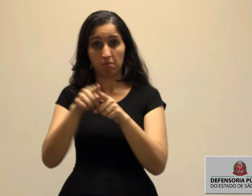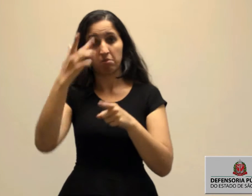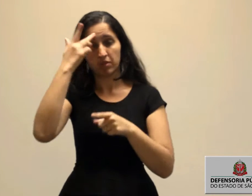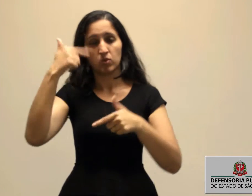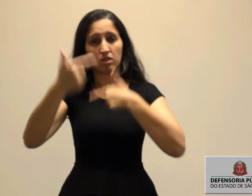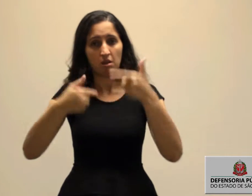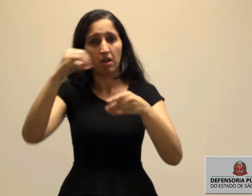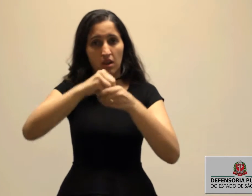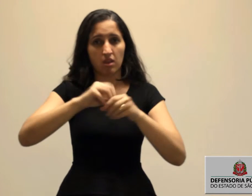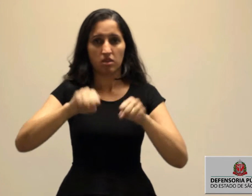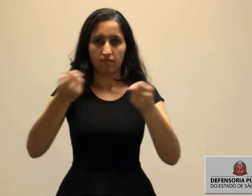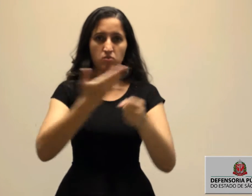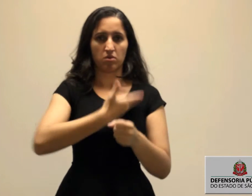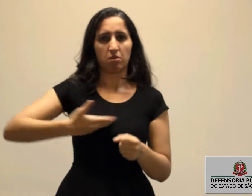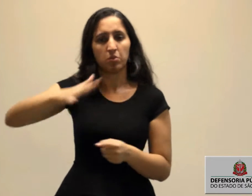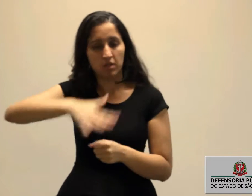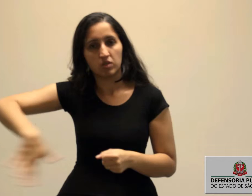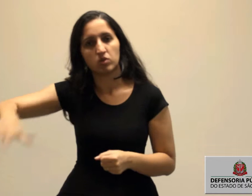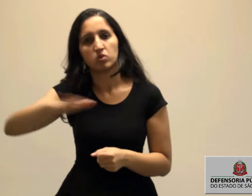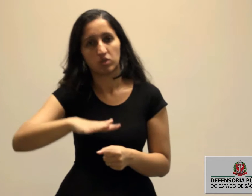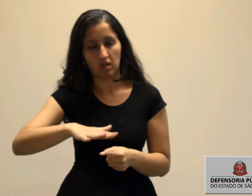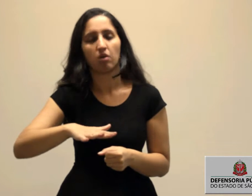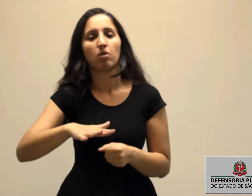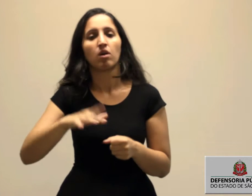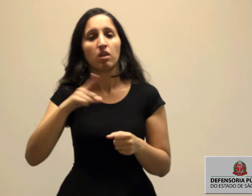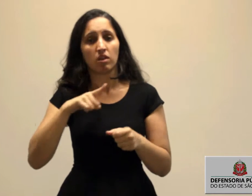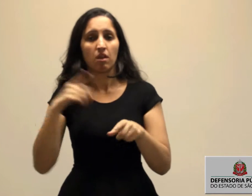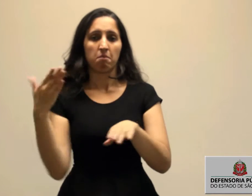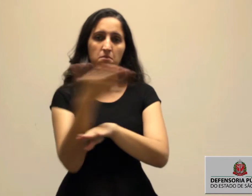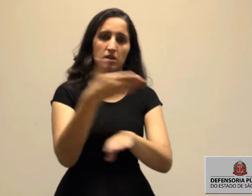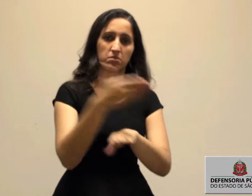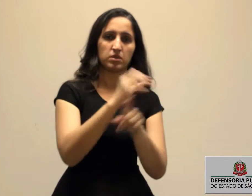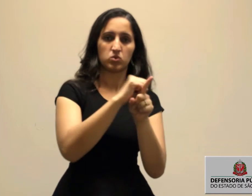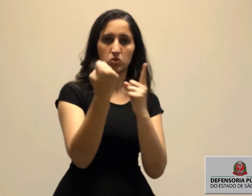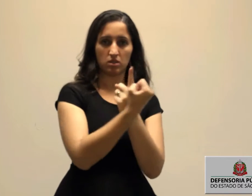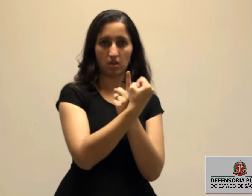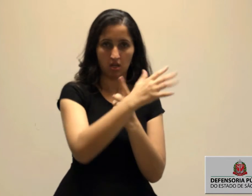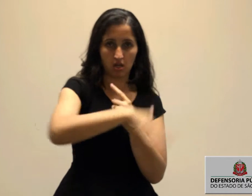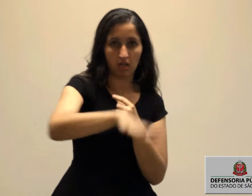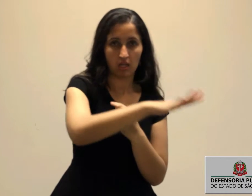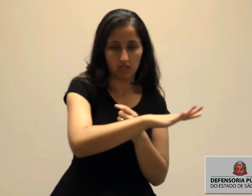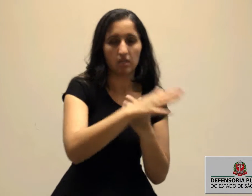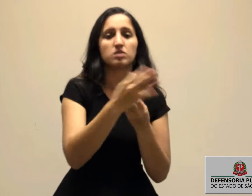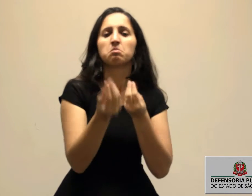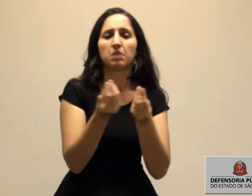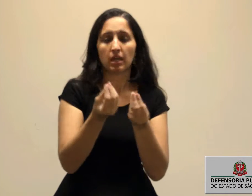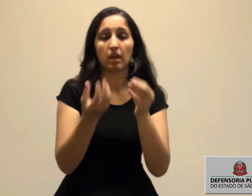oficiais agentes estagiários comissionados e defensores públicos com ampla participação da sociedade civil